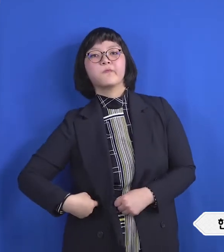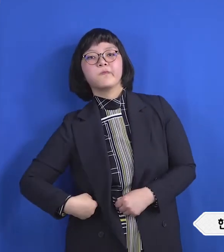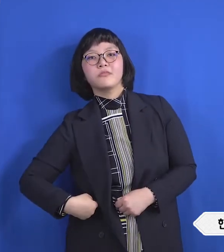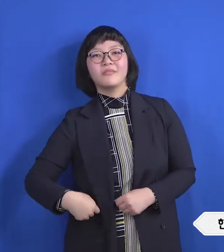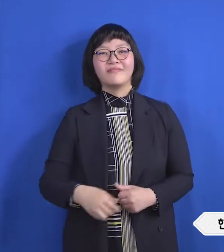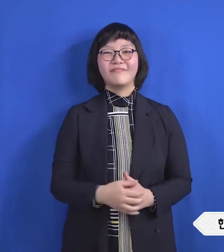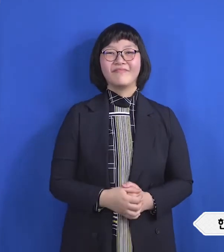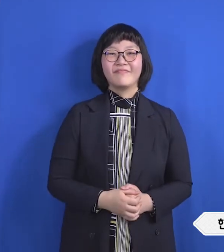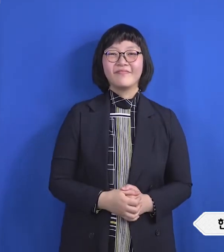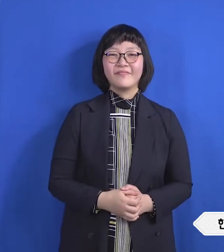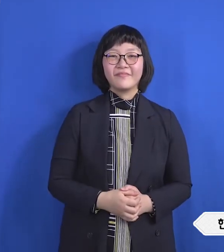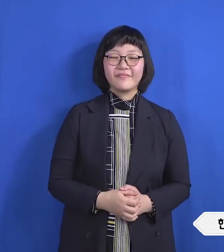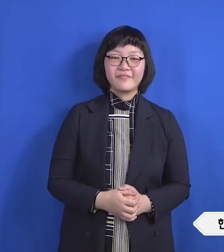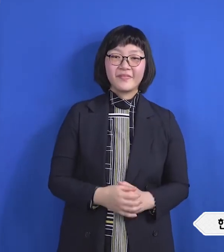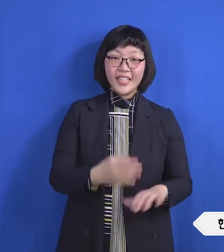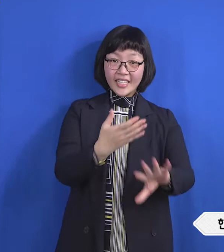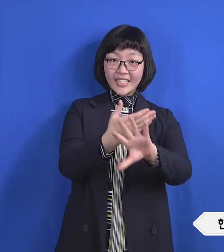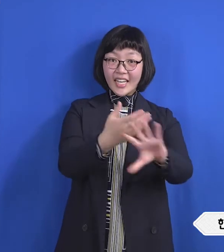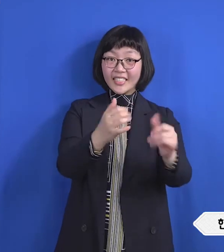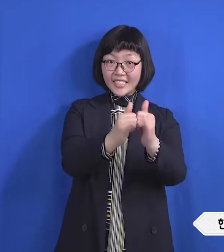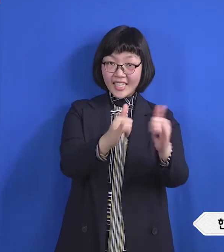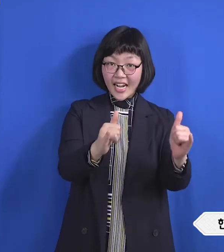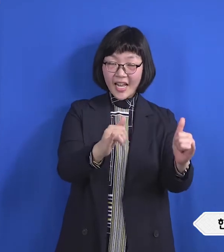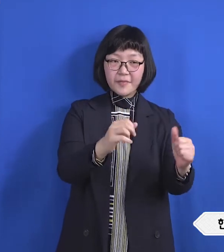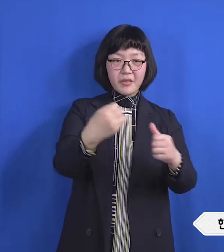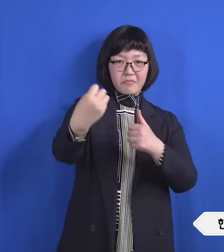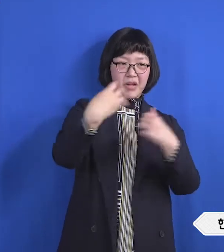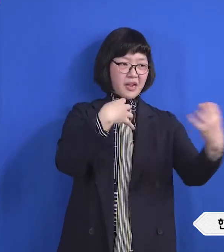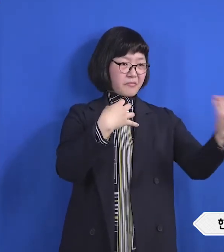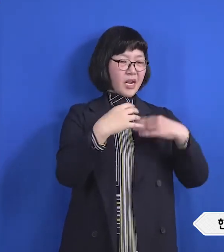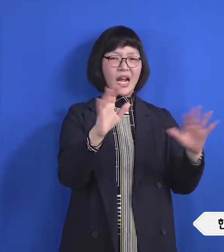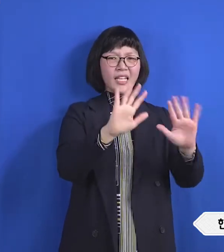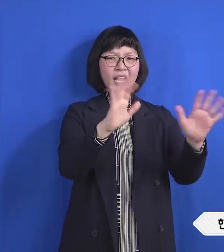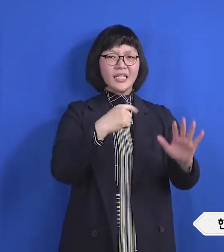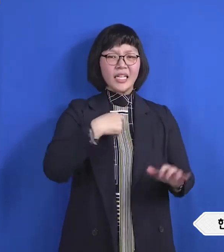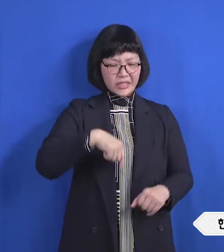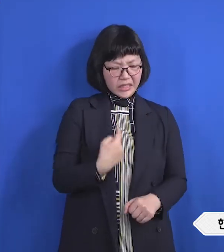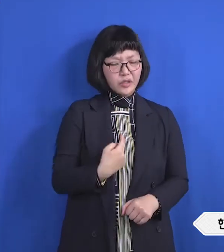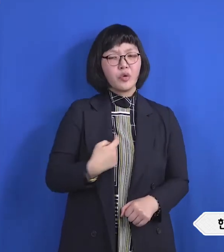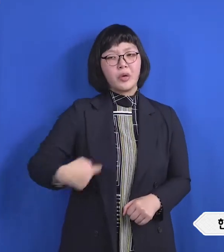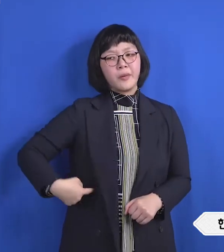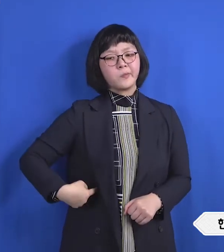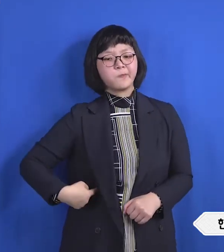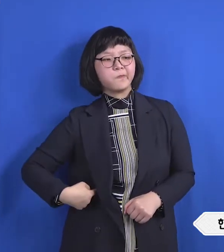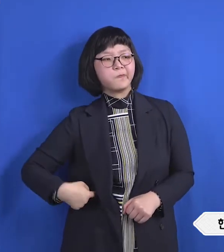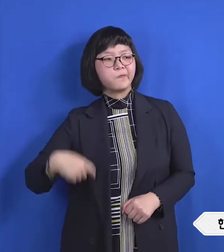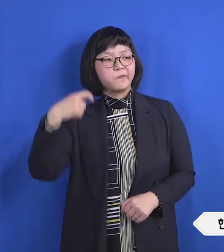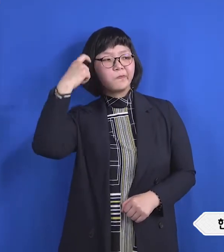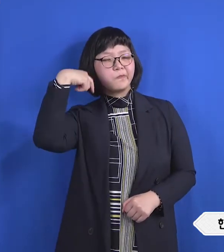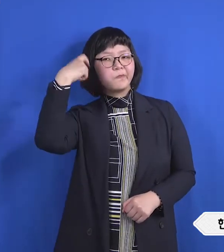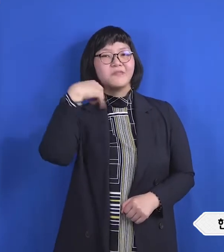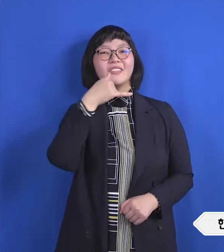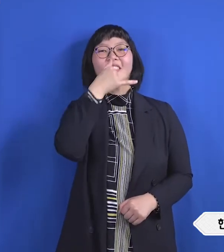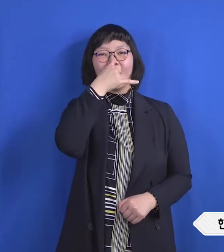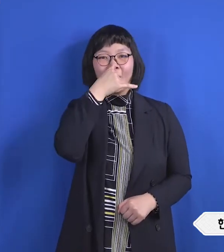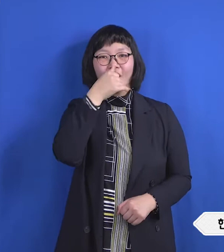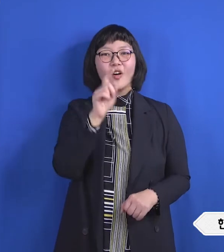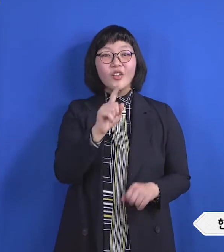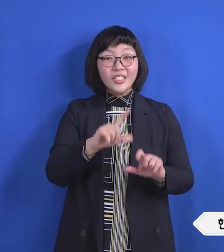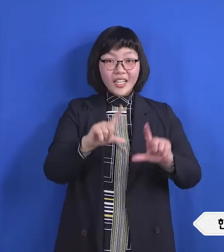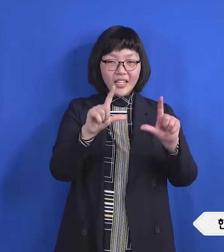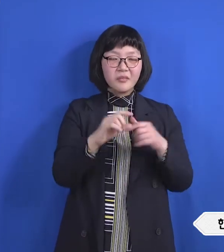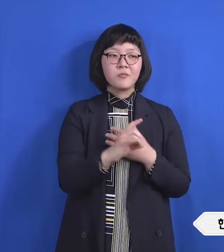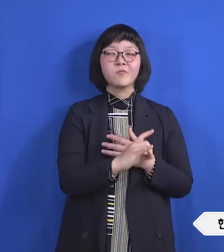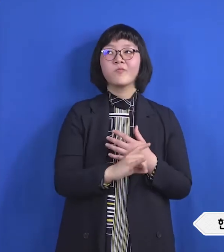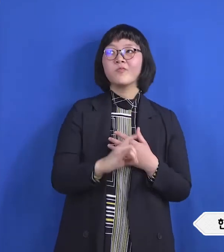해? 하고 다른 사람이 말하는 것이 아니라 양심이 고발을 합니다. 또 어떤 때는 변명도